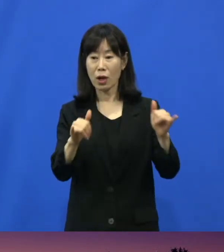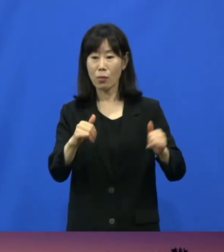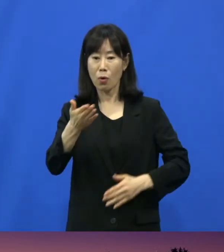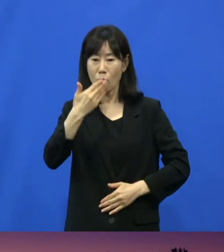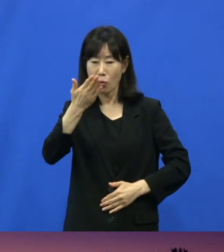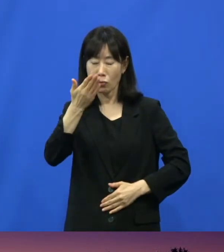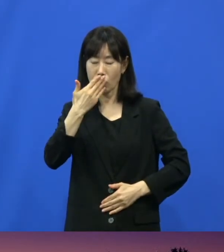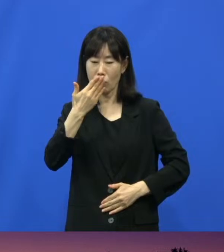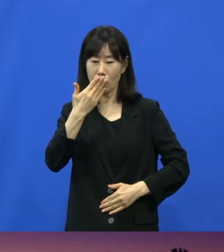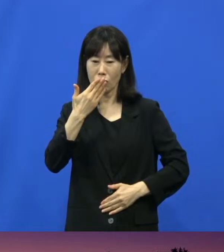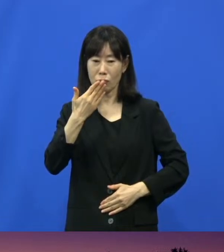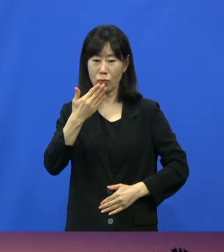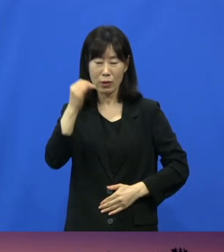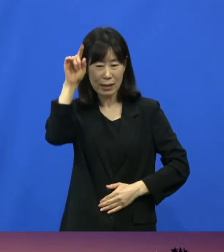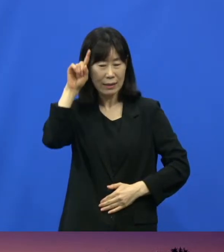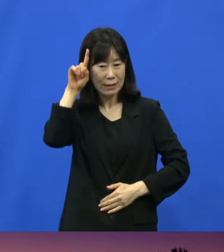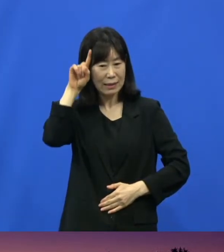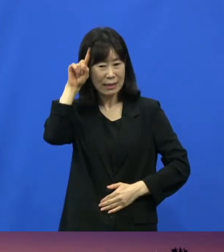기살이 져버려요.